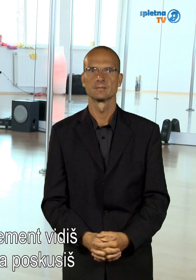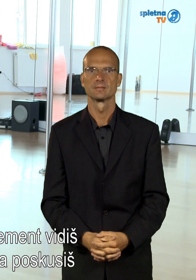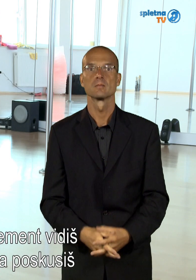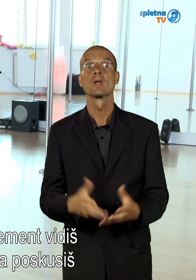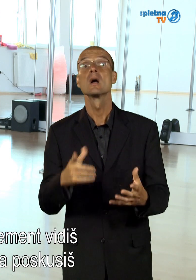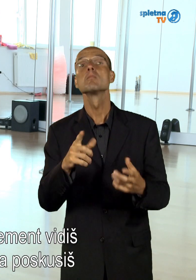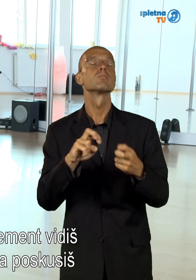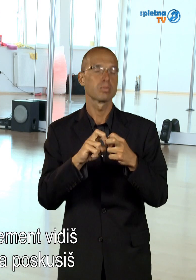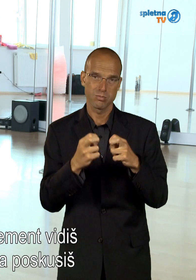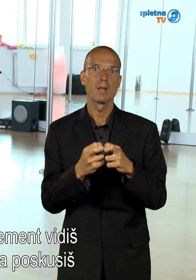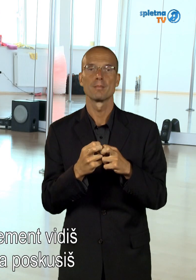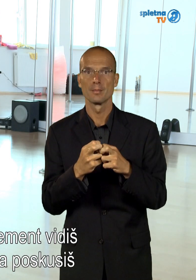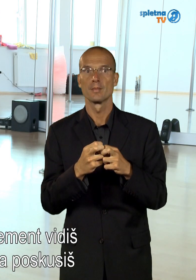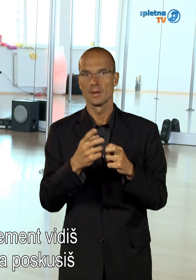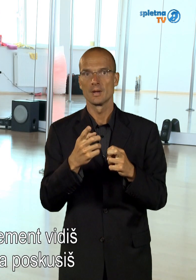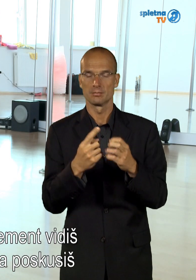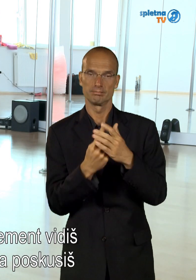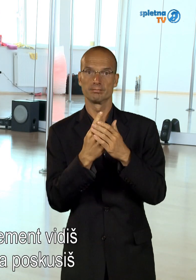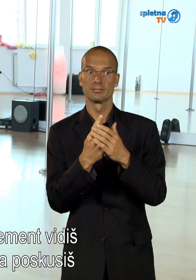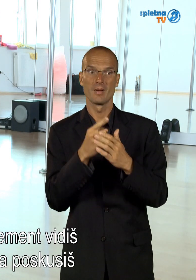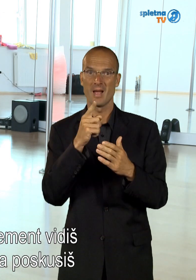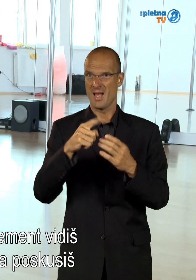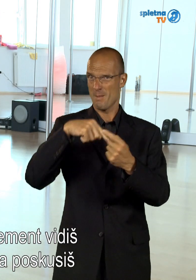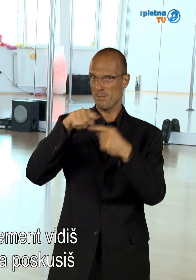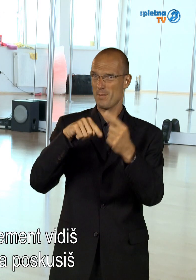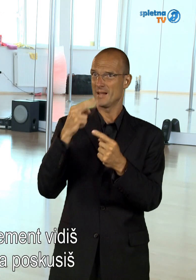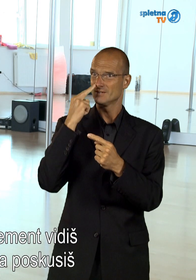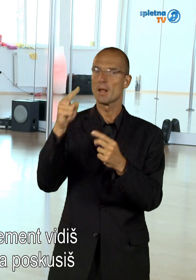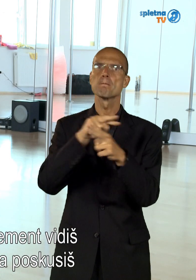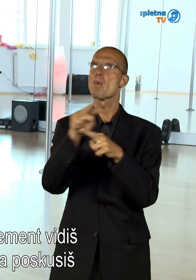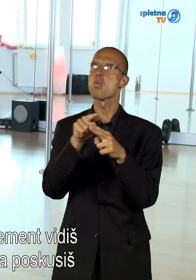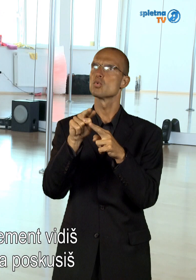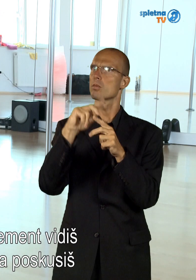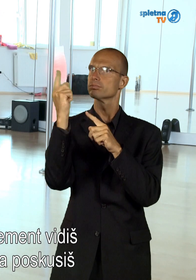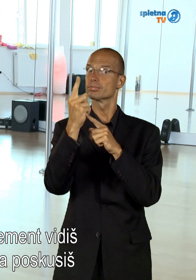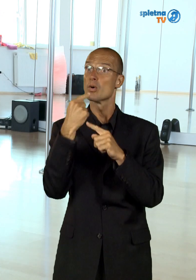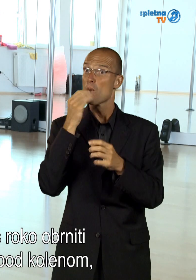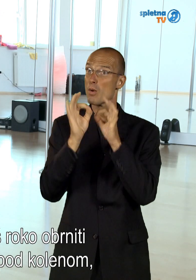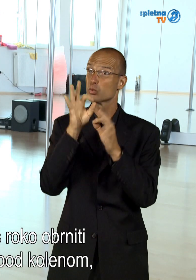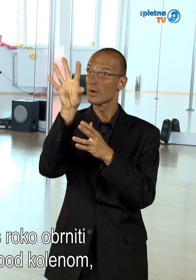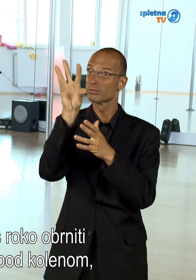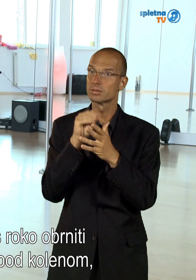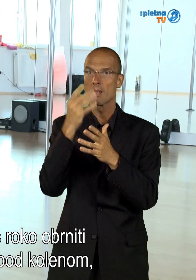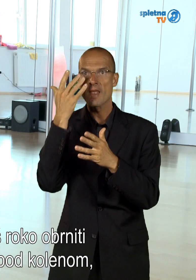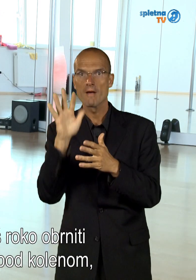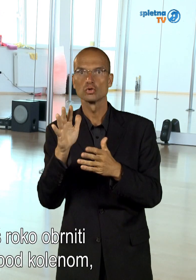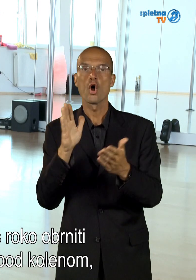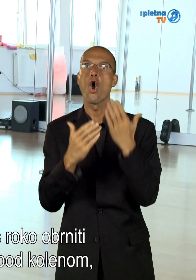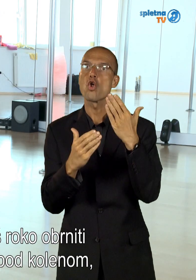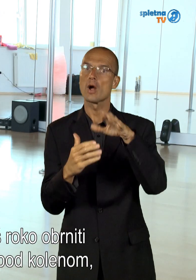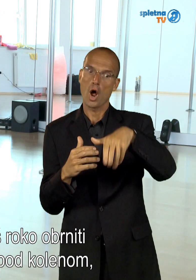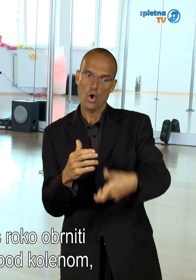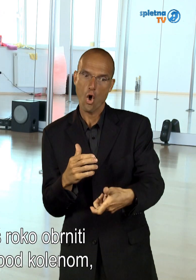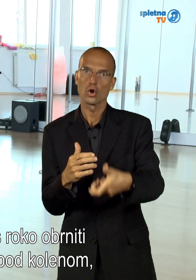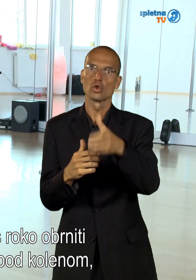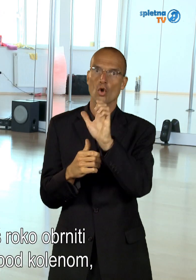Ja, problem je pač, se pravi, elementi vidiš v polni izvedbi. In ko ga probaš narediti, ne veš, a moraš roko obrniti dol, a